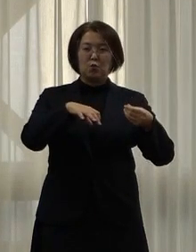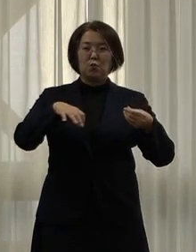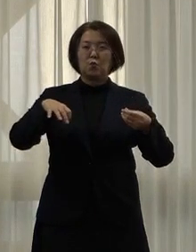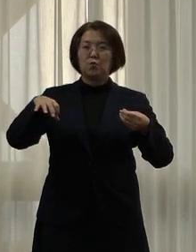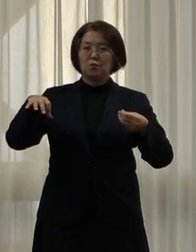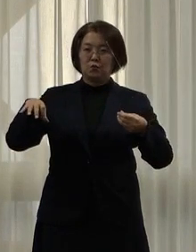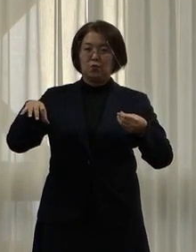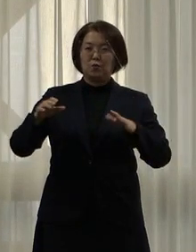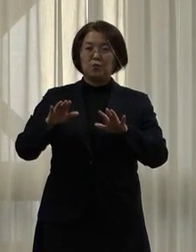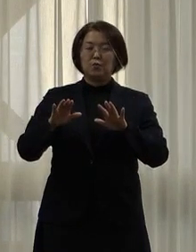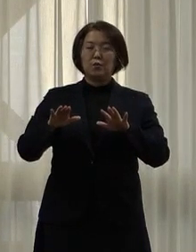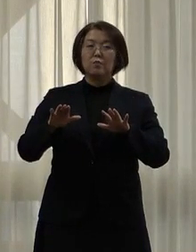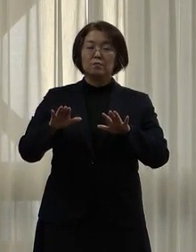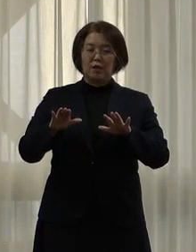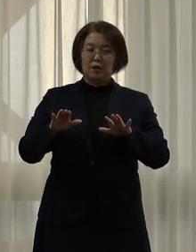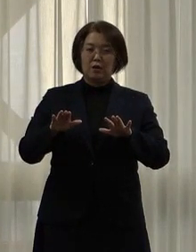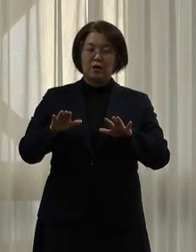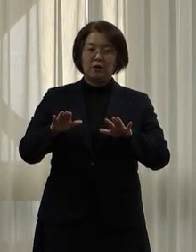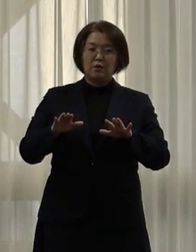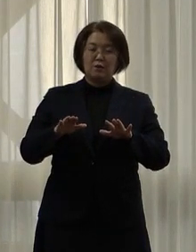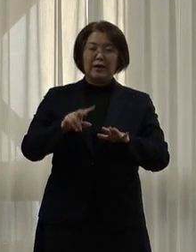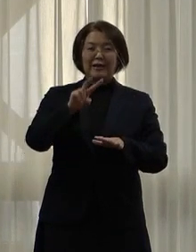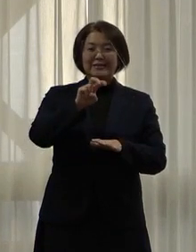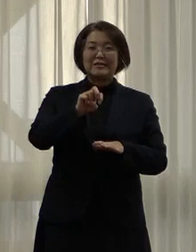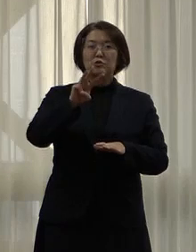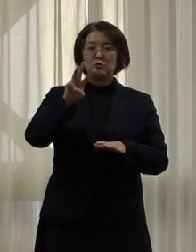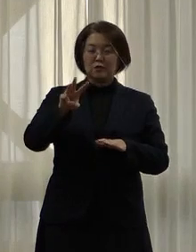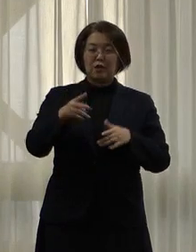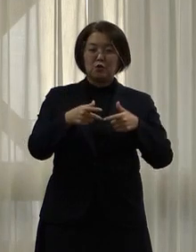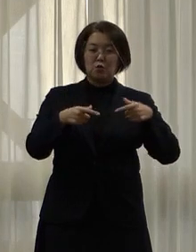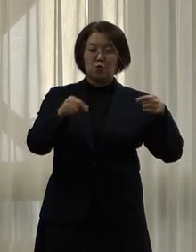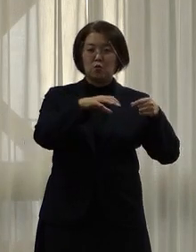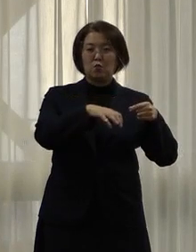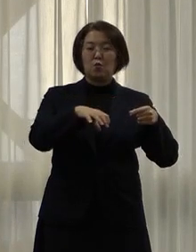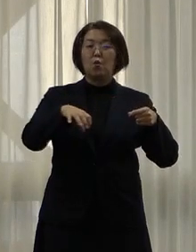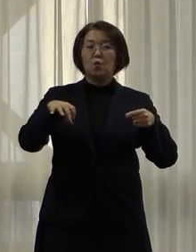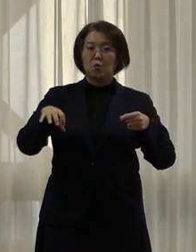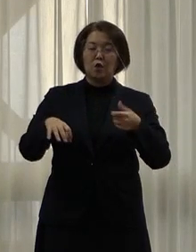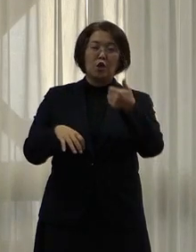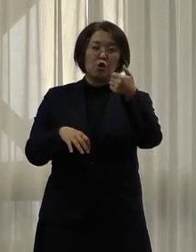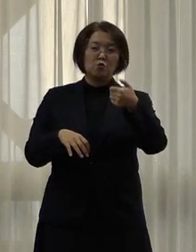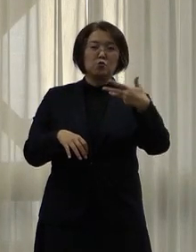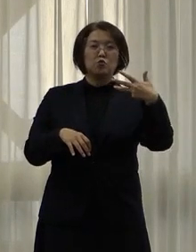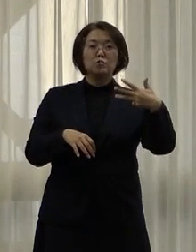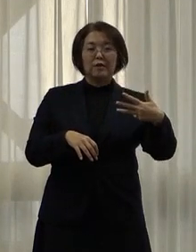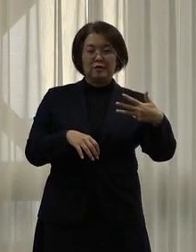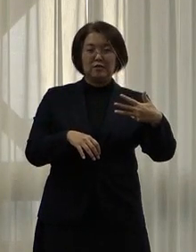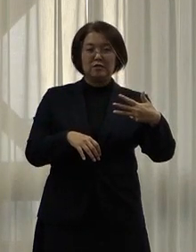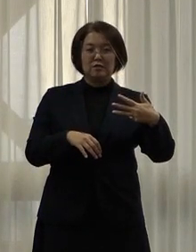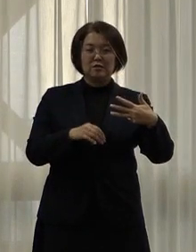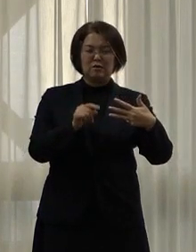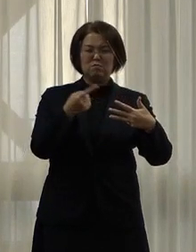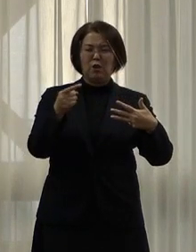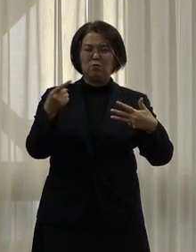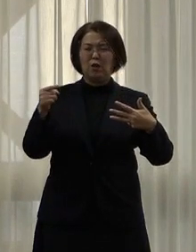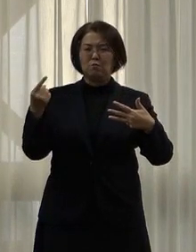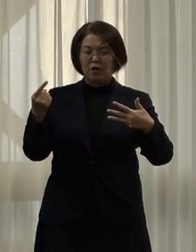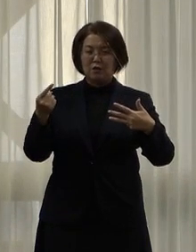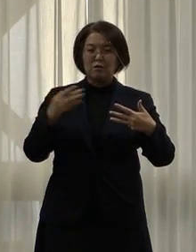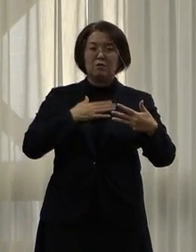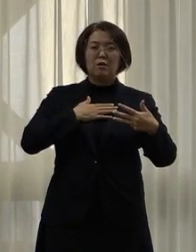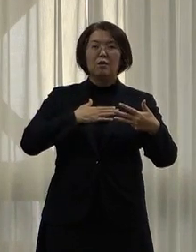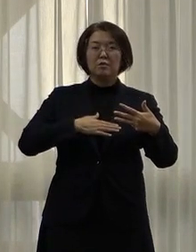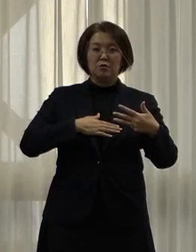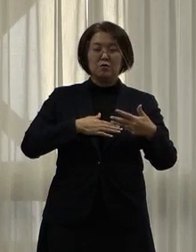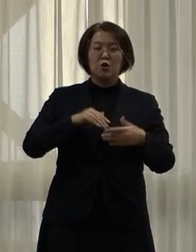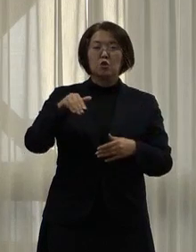のところ昨日時点で23道県で、58の事例が確認されており、過去最